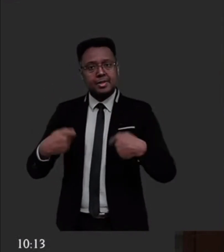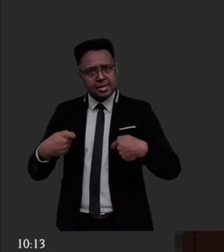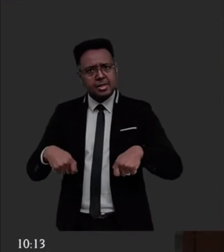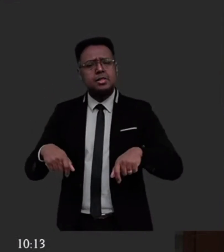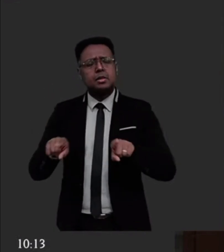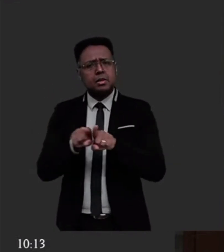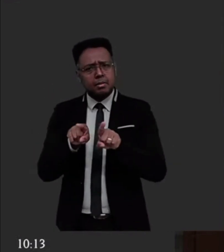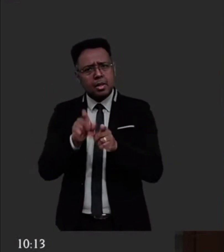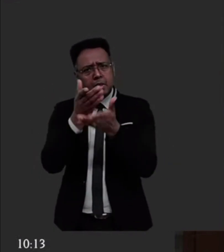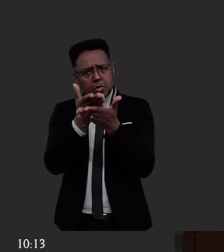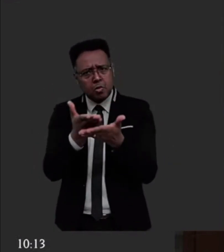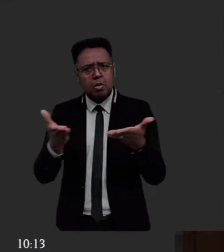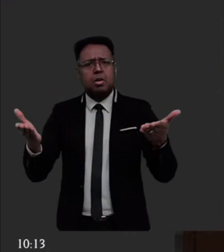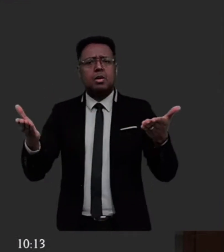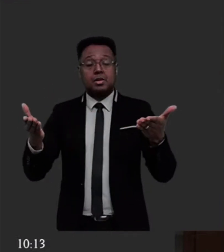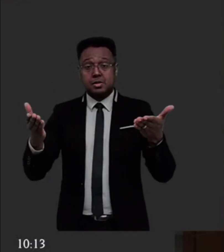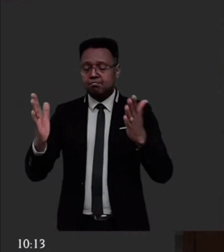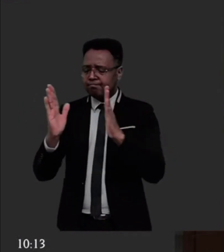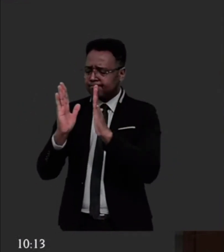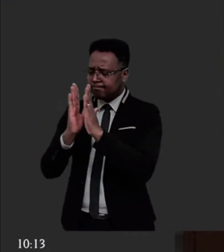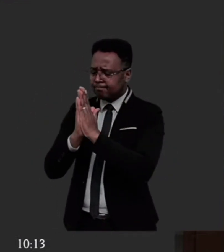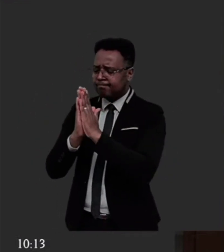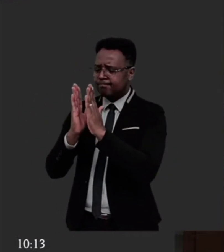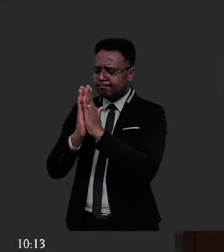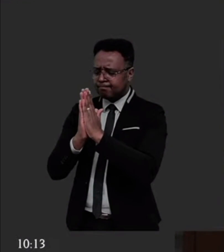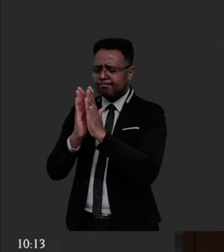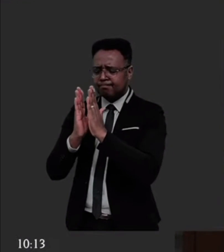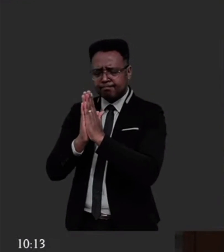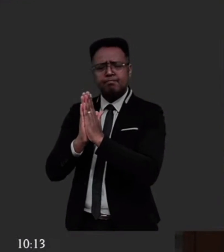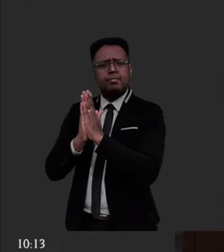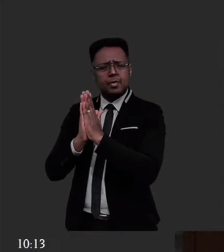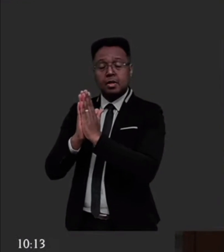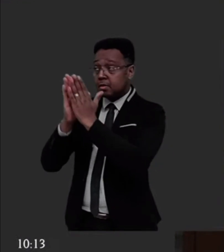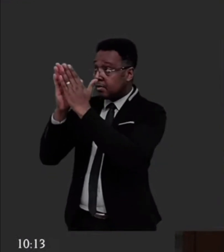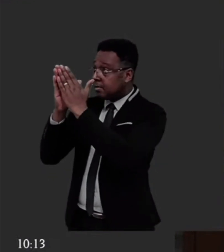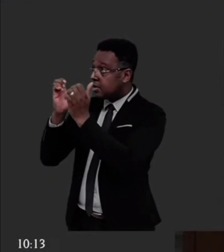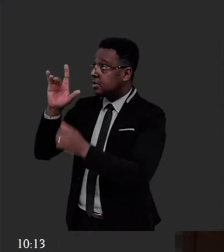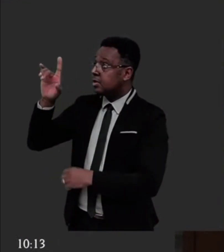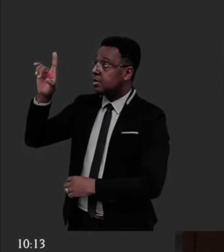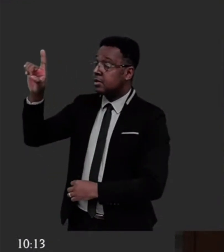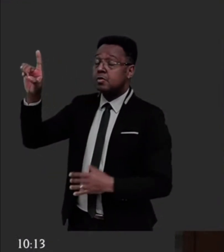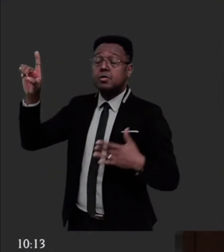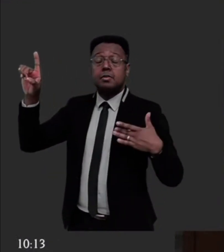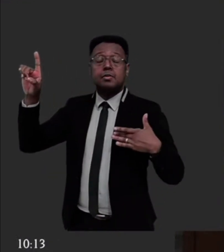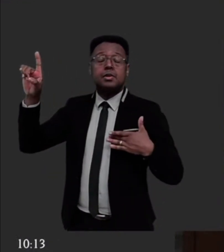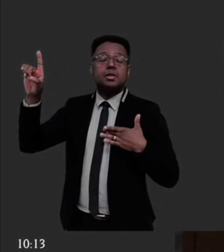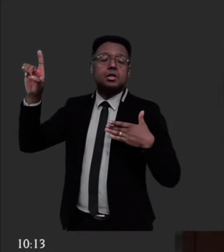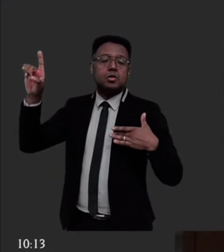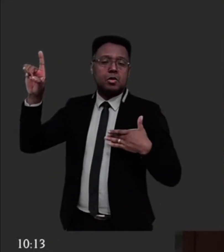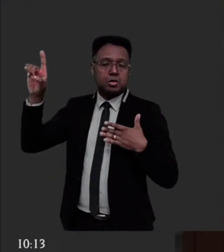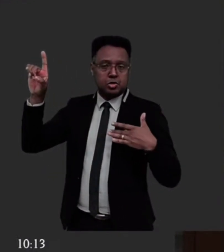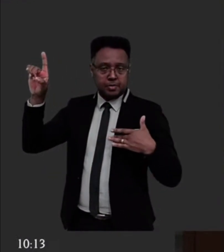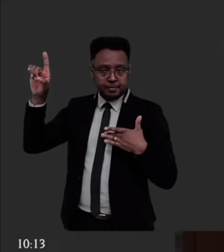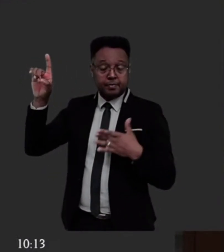na esperança de que alcance a misericórdia de Deus nas suas necessidades. Mas temos aqui também